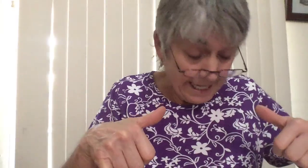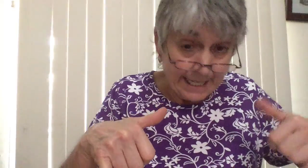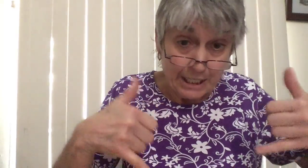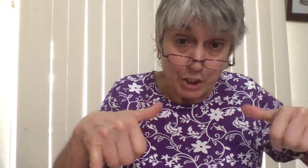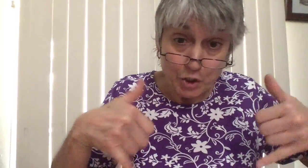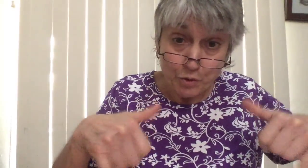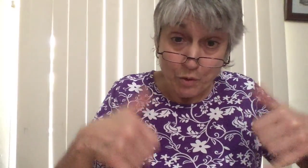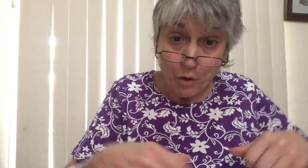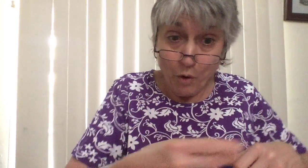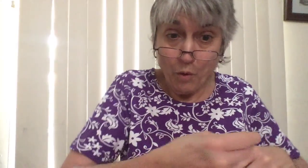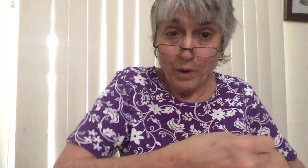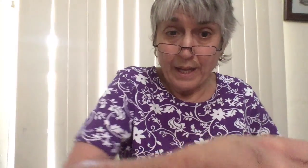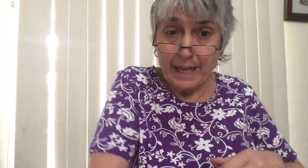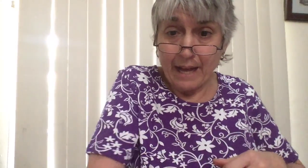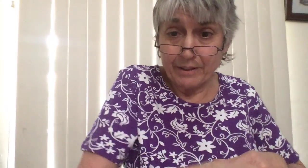Il joue aux cartes.